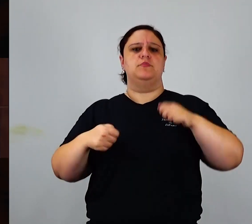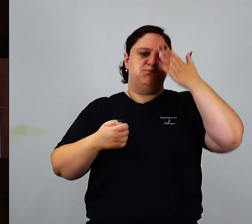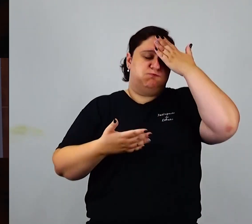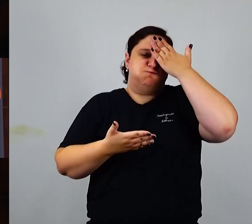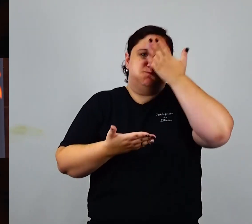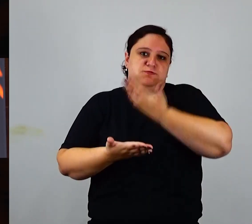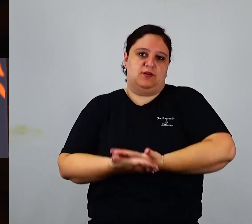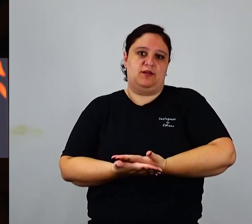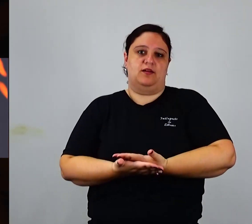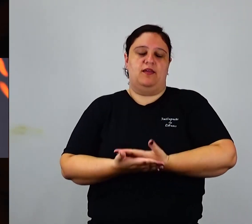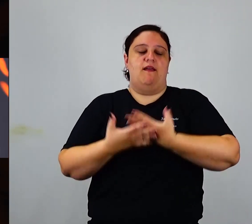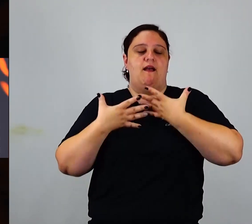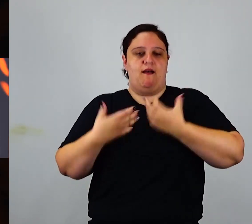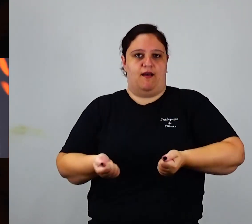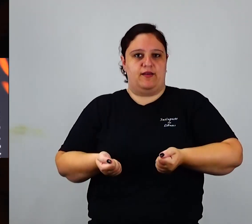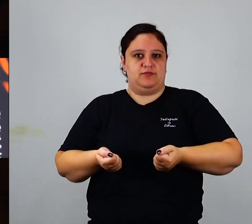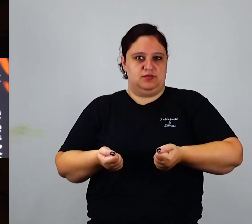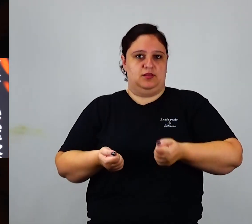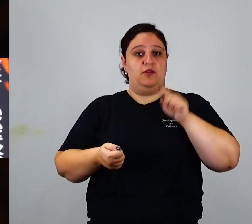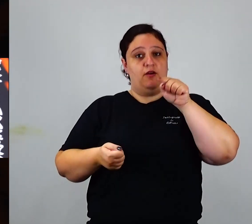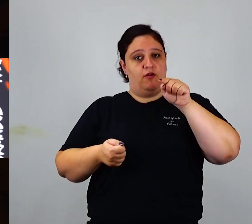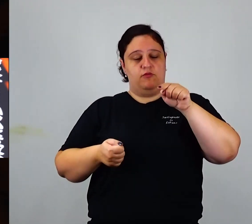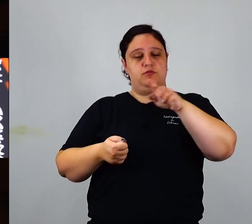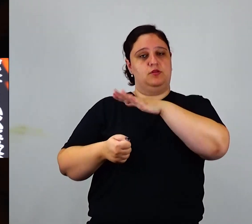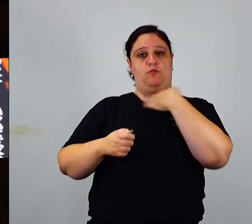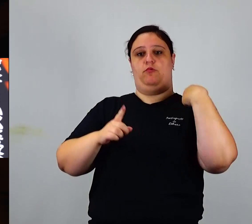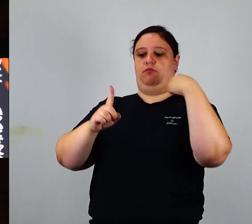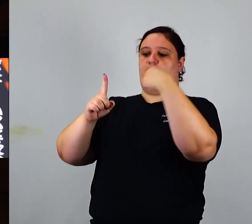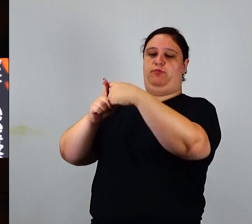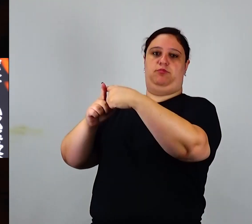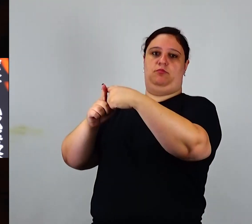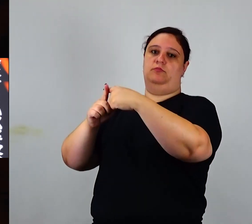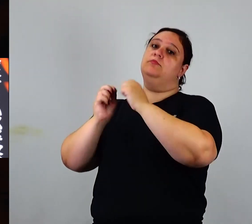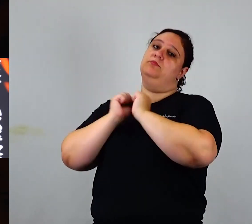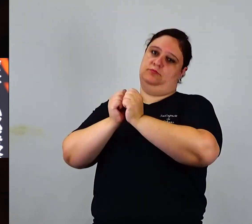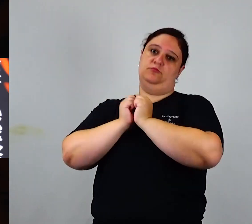nisso, aceite isso, receba isso pela fé.